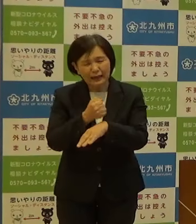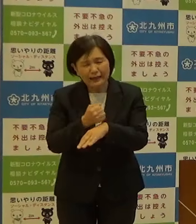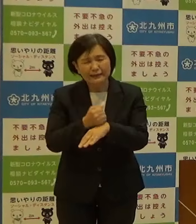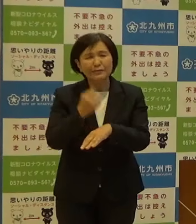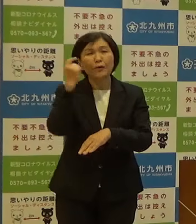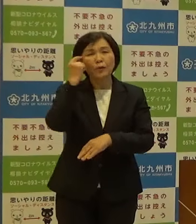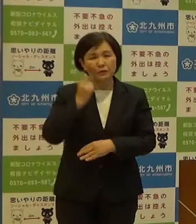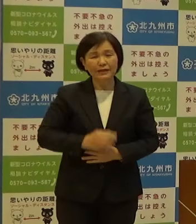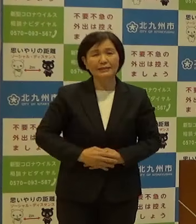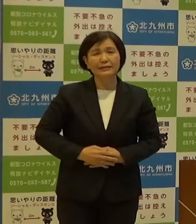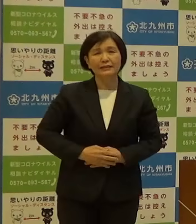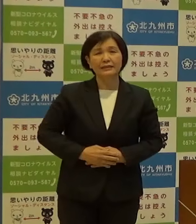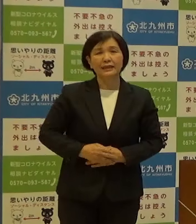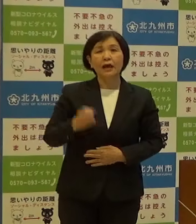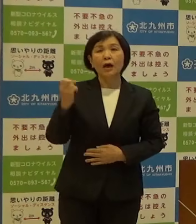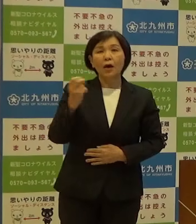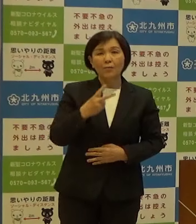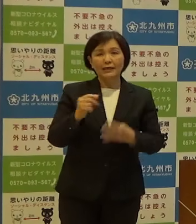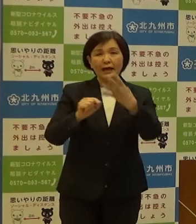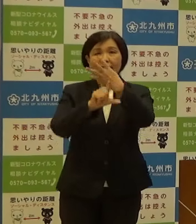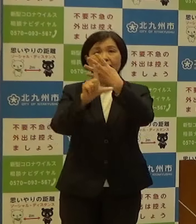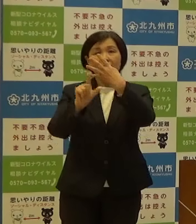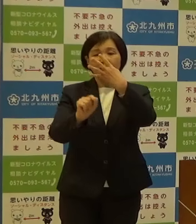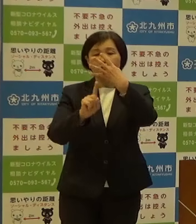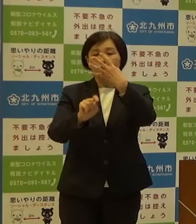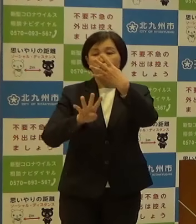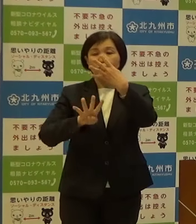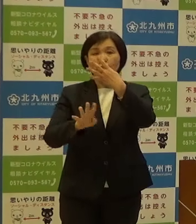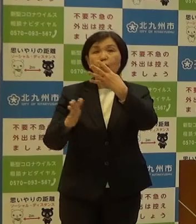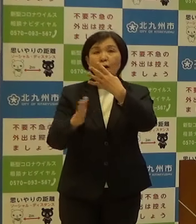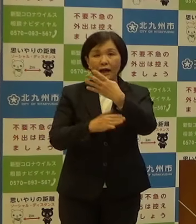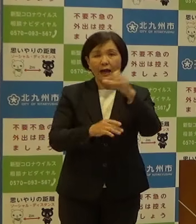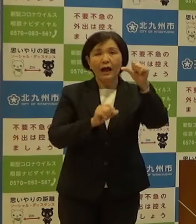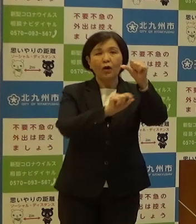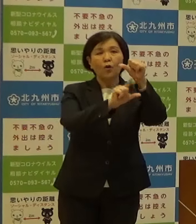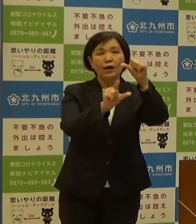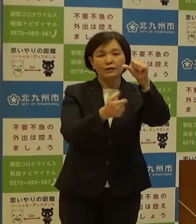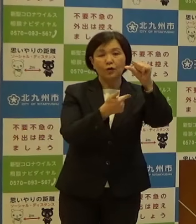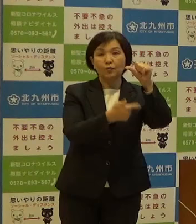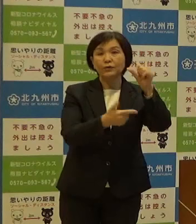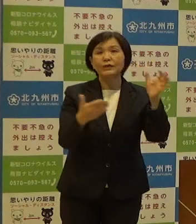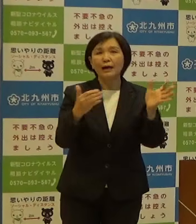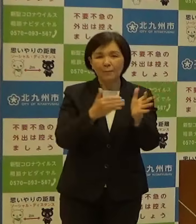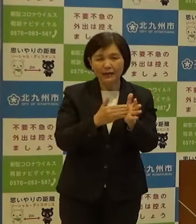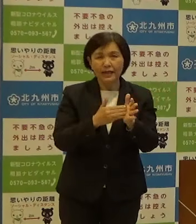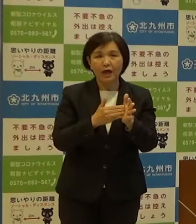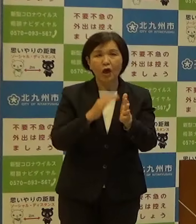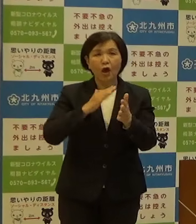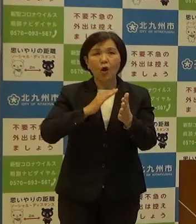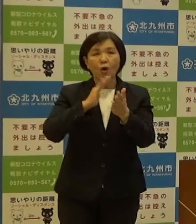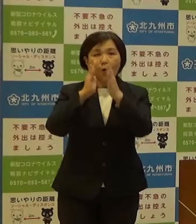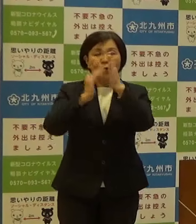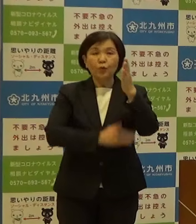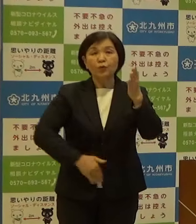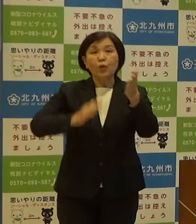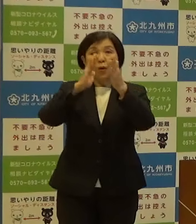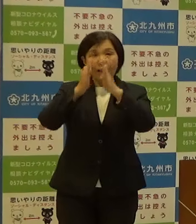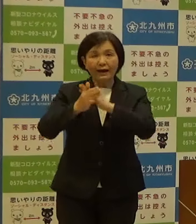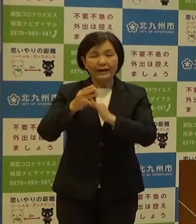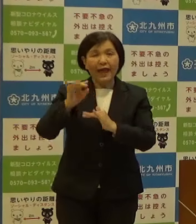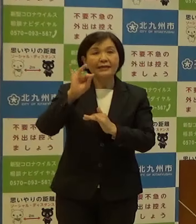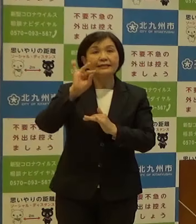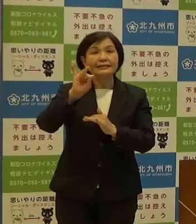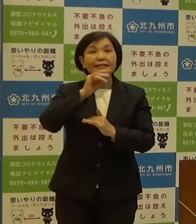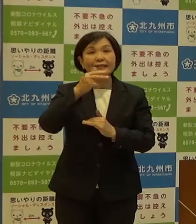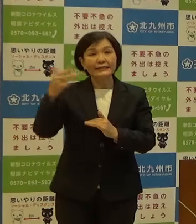また4月の14日から5月の6日まで、福岡県知事の方から各種